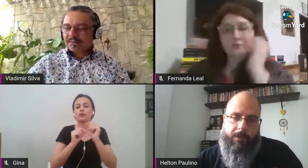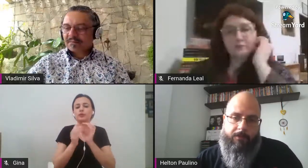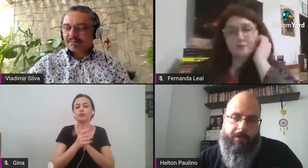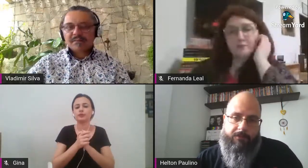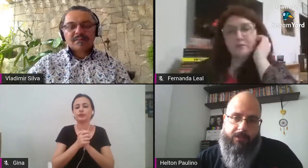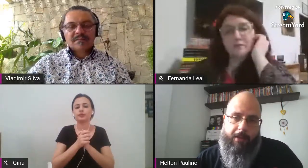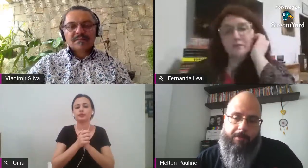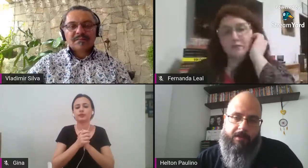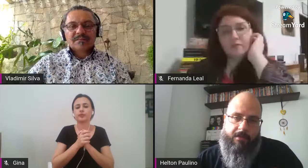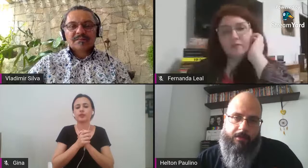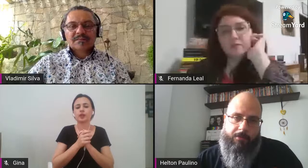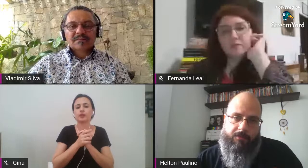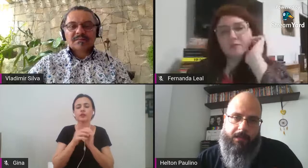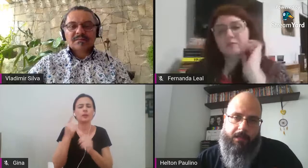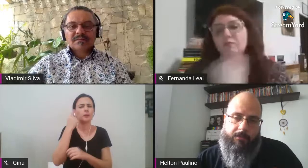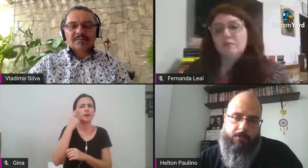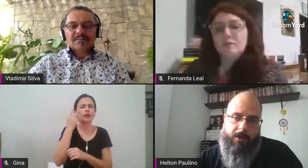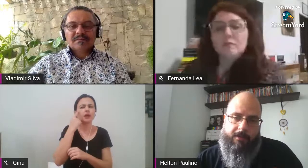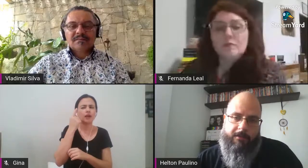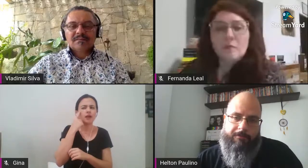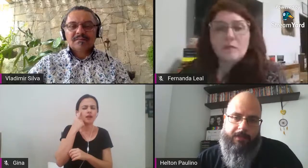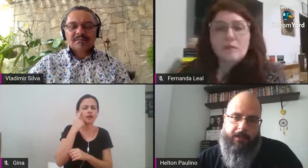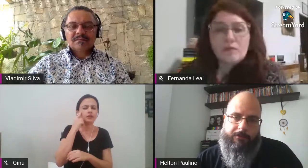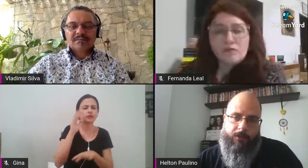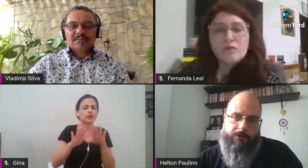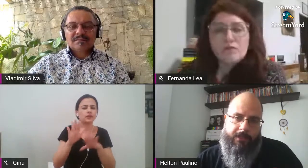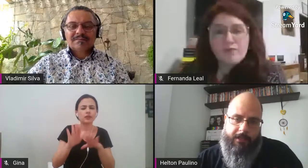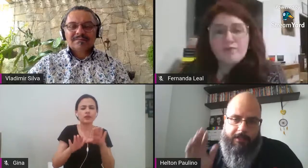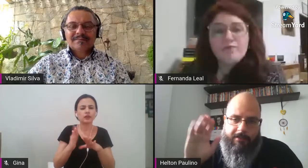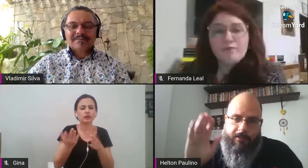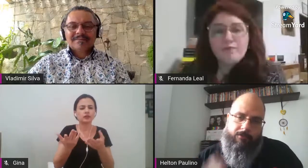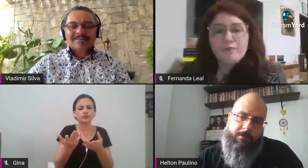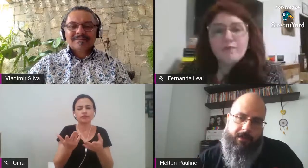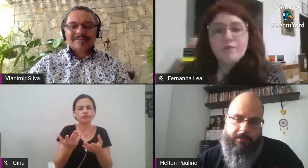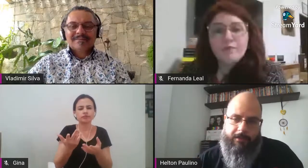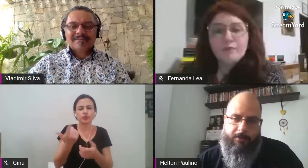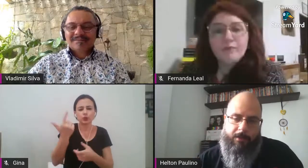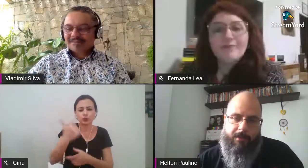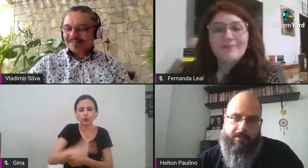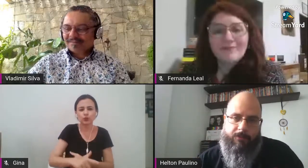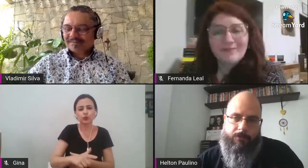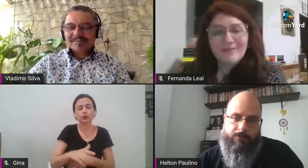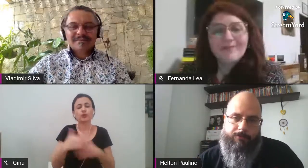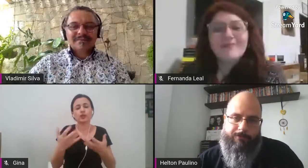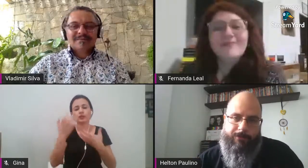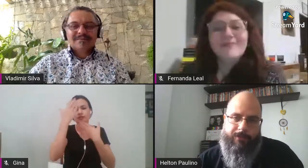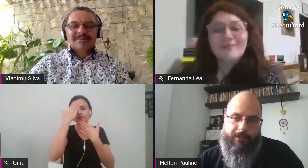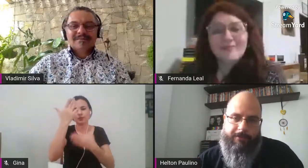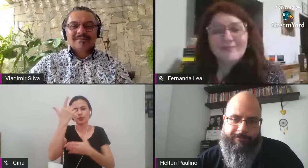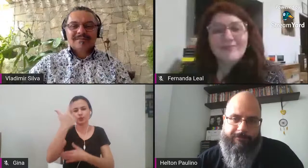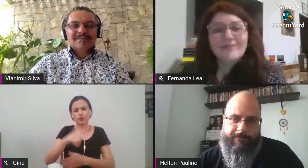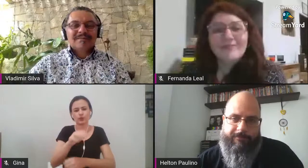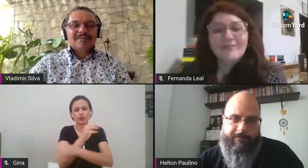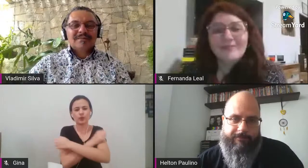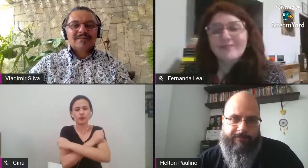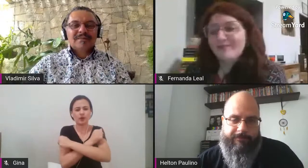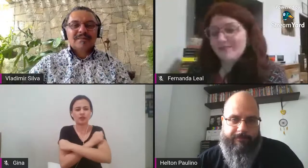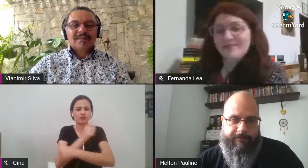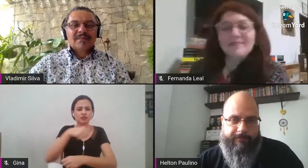um momento para que a gente repense numa possibilidade como essa. Tá? Então, eu gostaria de agradecer novamente. Um abraço a todos, um bom dia.